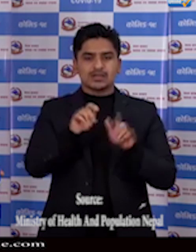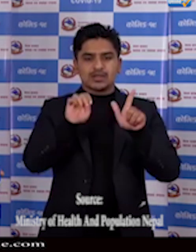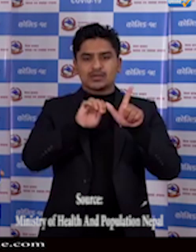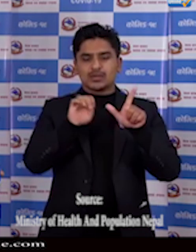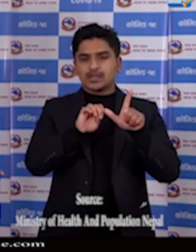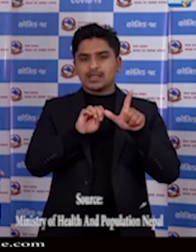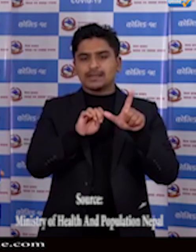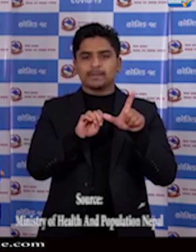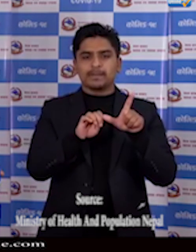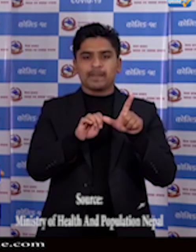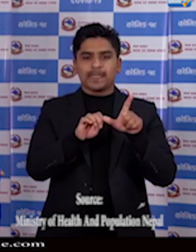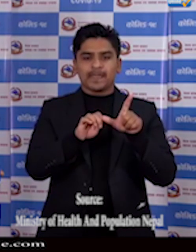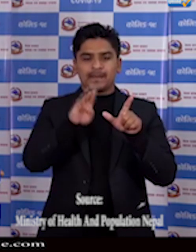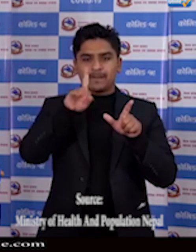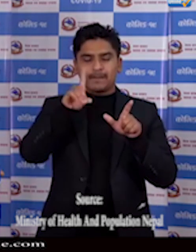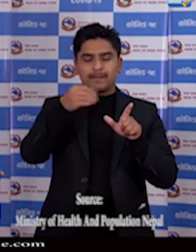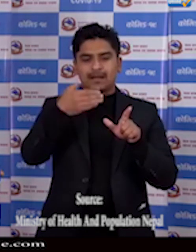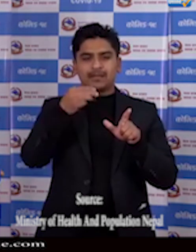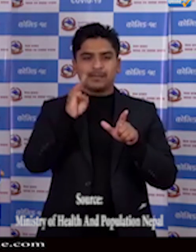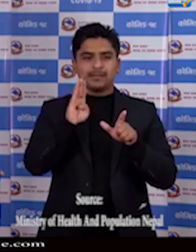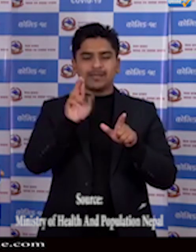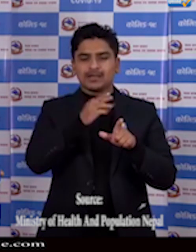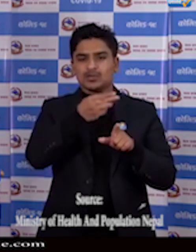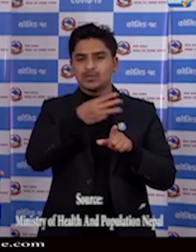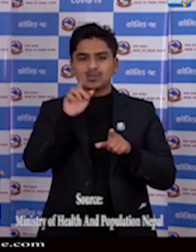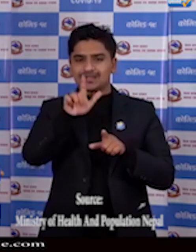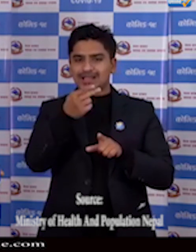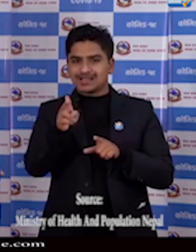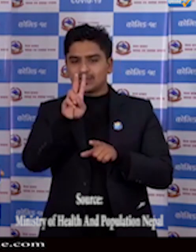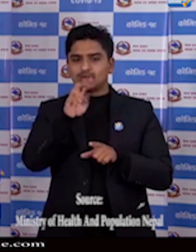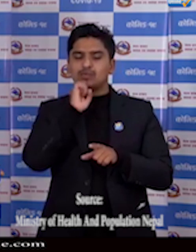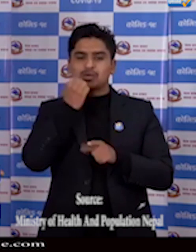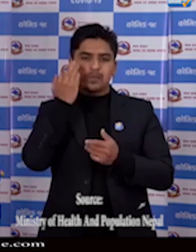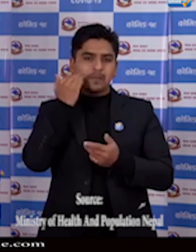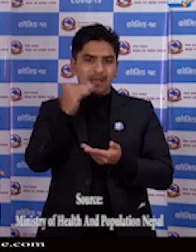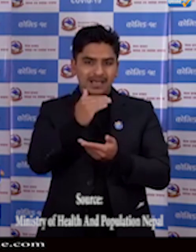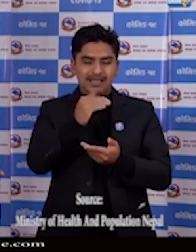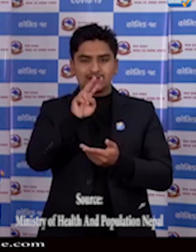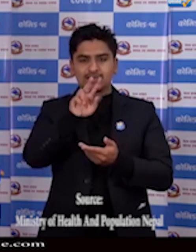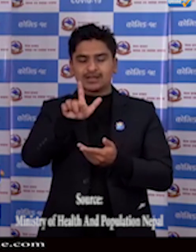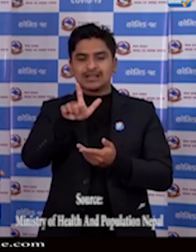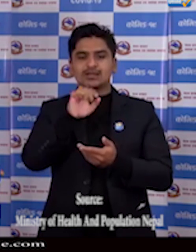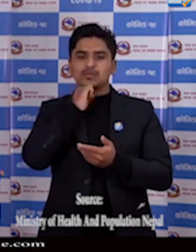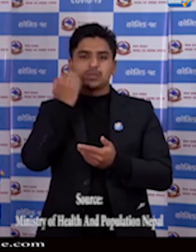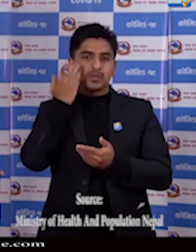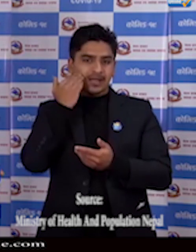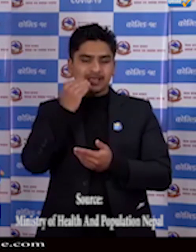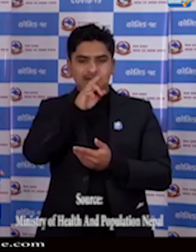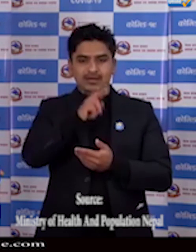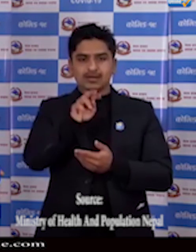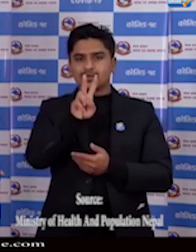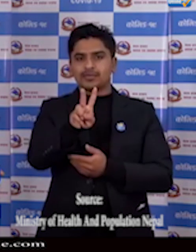सप्तरी बालन बिहुल गाउँपालिकाका 7 जना 2 वर्षीय बालिका र 27 वर्ष उमेरकी महिला, त्यसै गरी